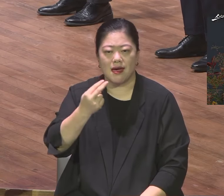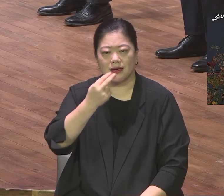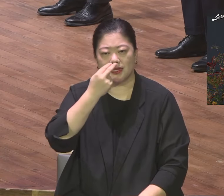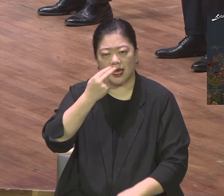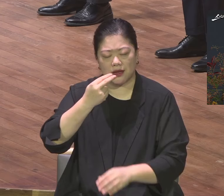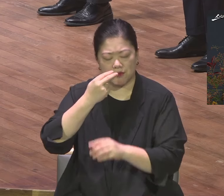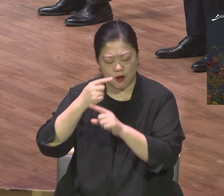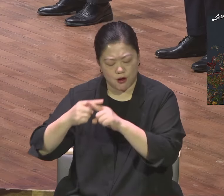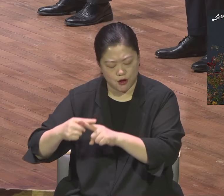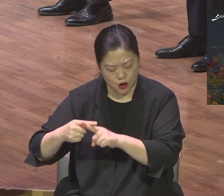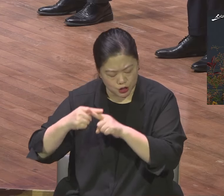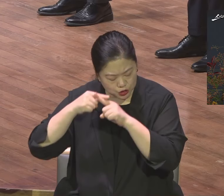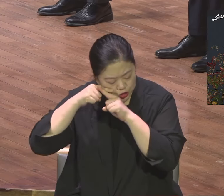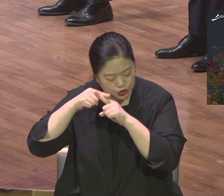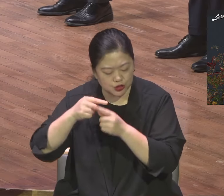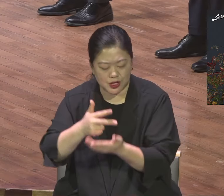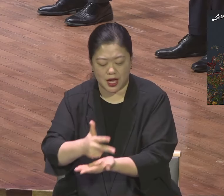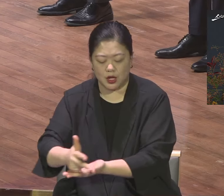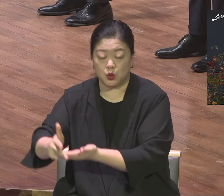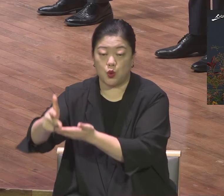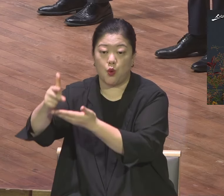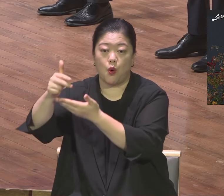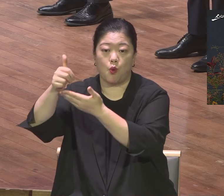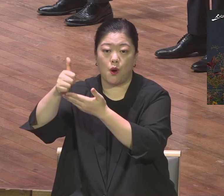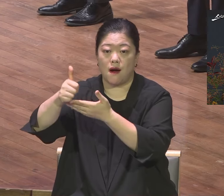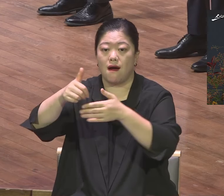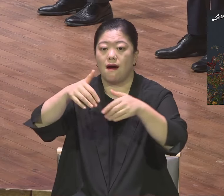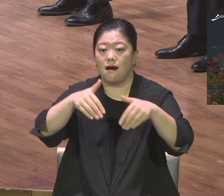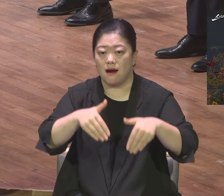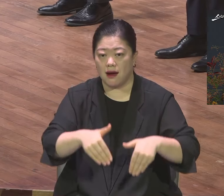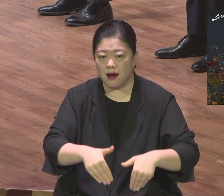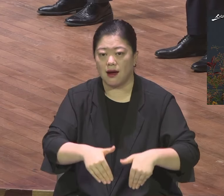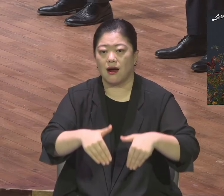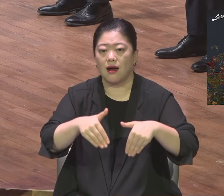모든의 생명 건 주의 종과